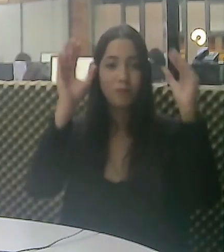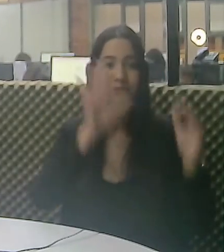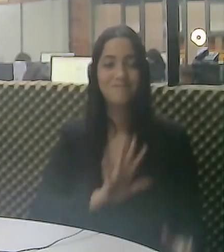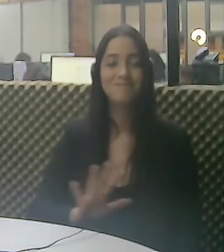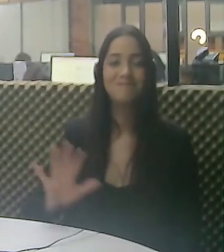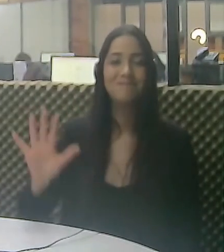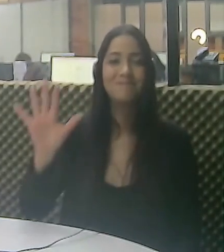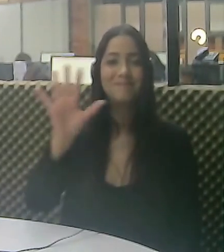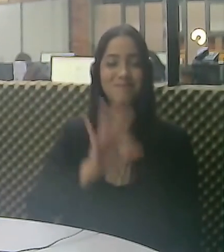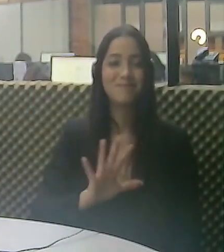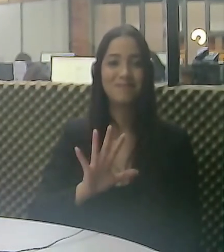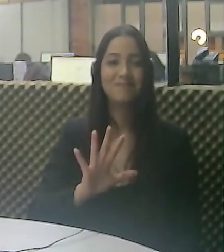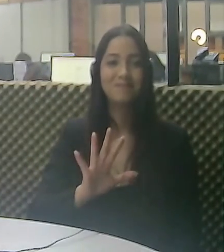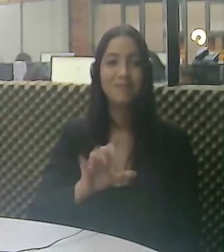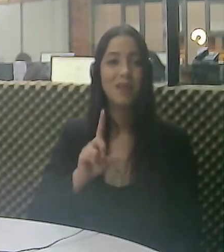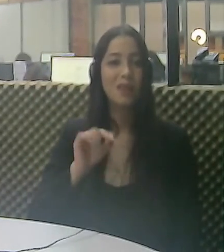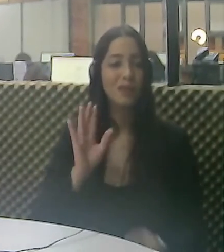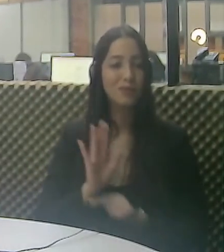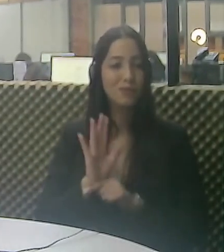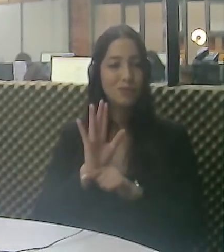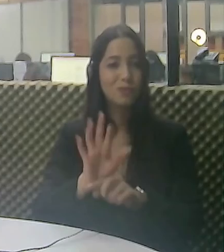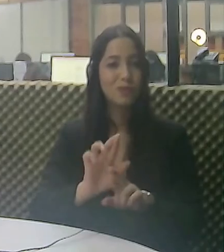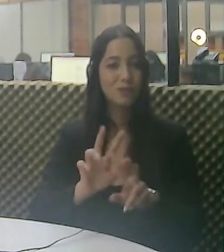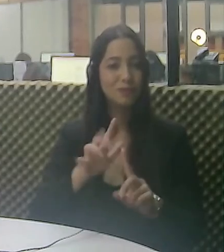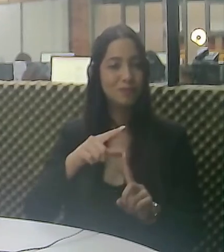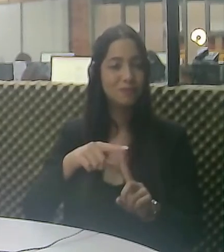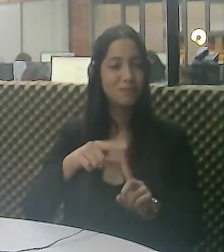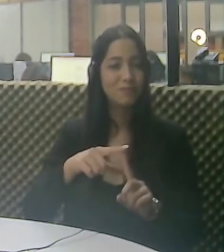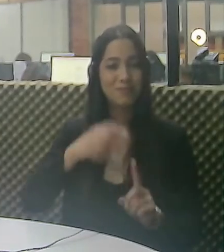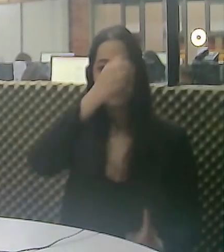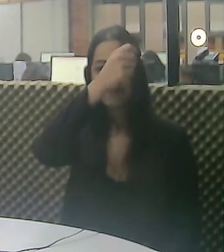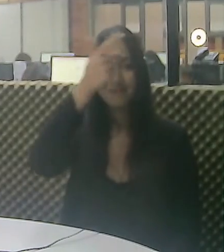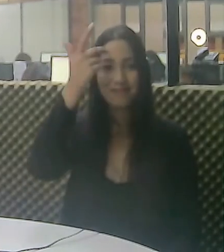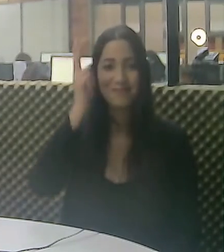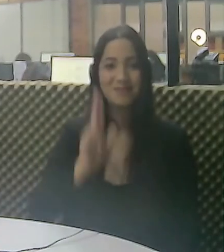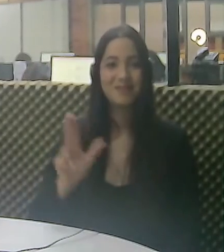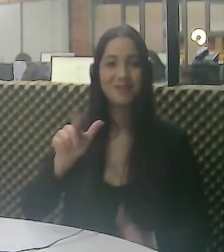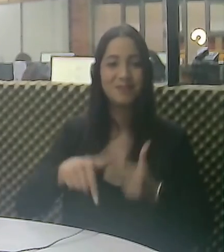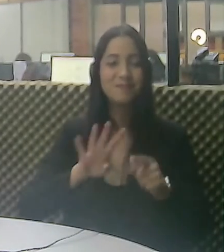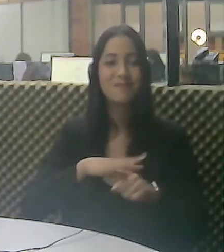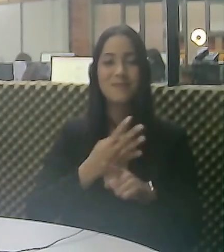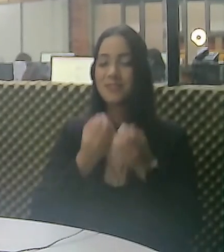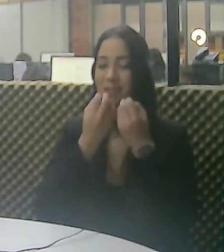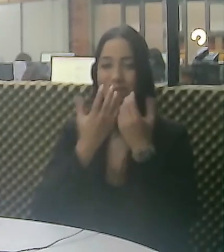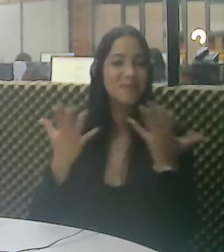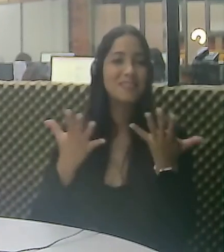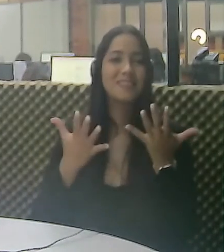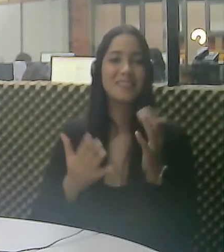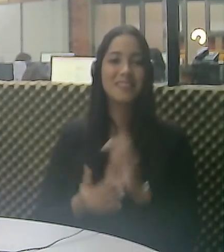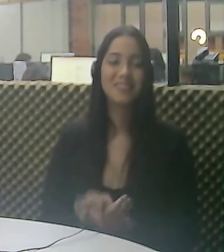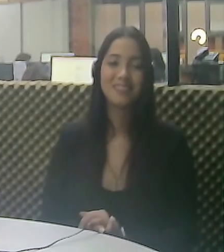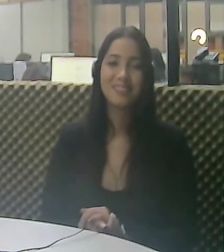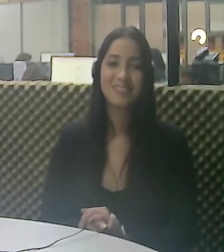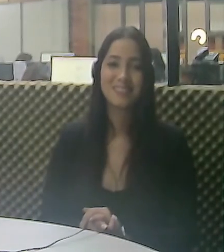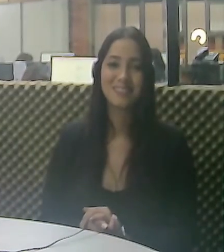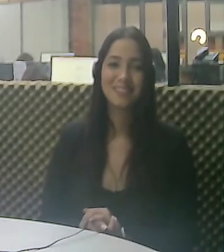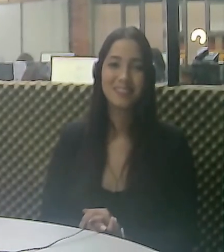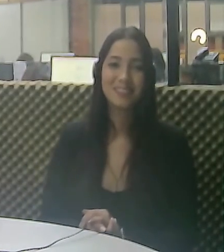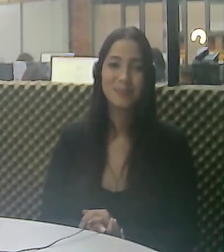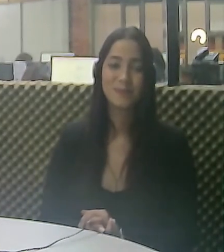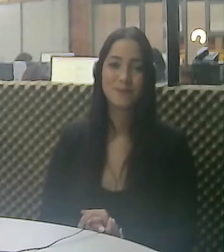tranquilo para muita gente isso é um jeito diferente de ajudar Prefeitura de Uberlândia fazer mais fazer bem